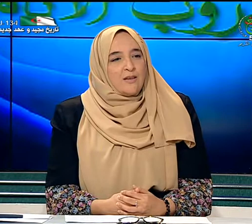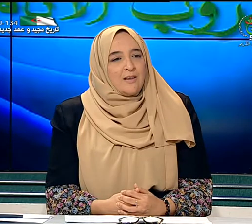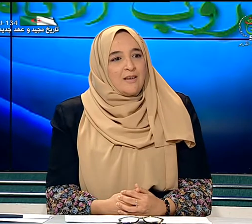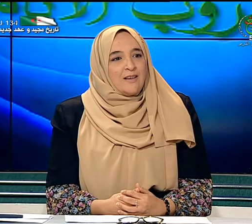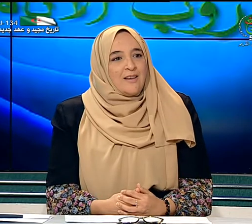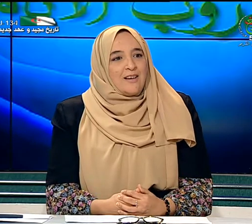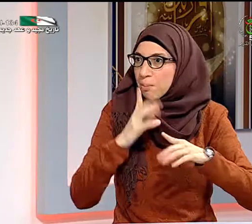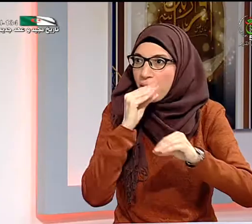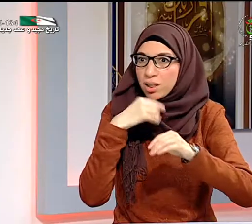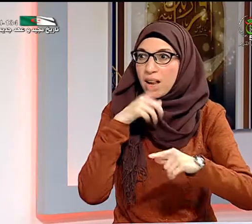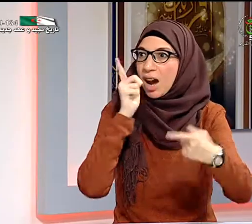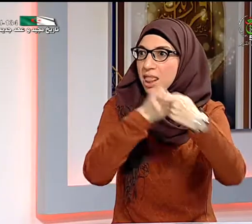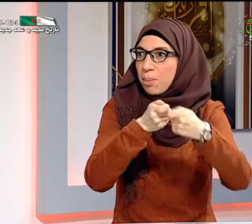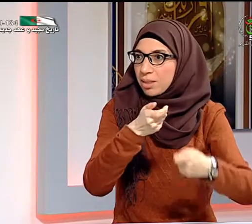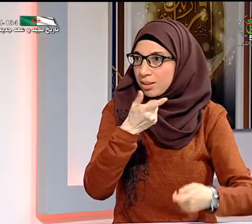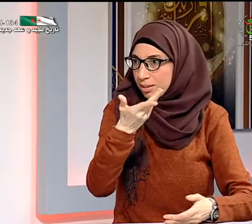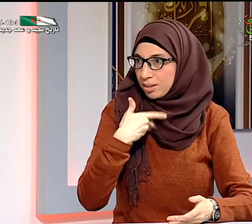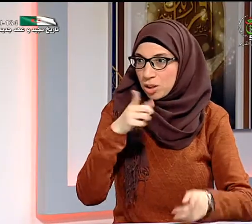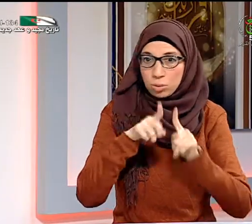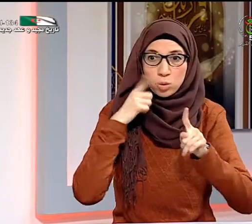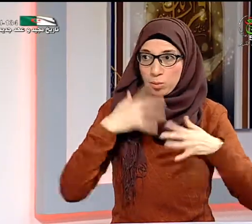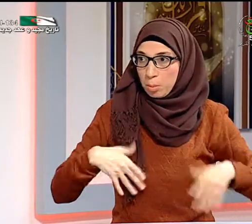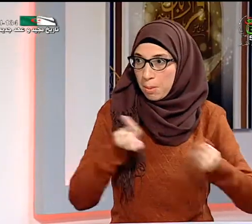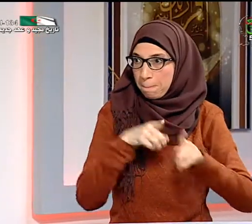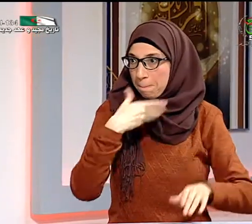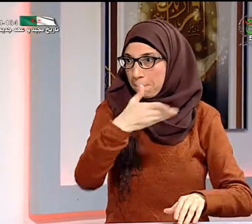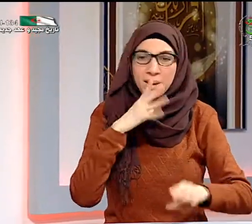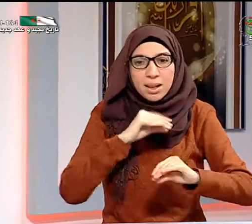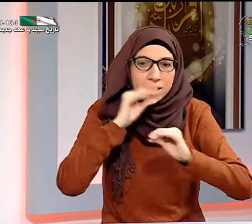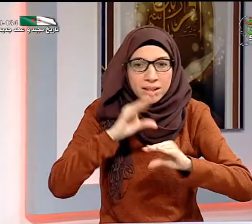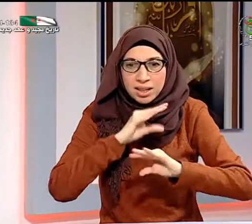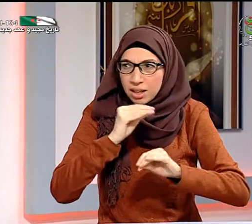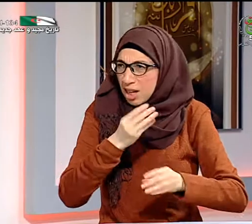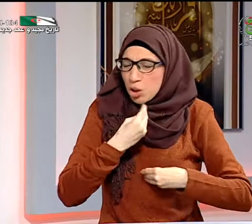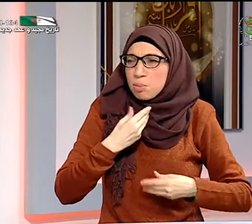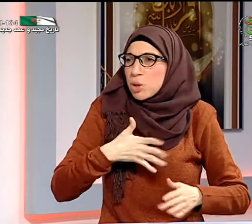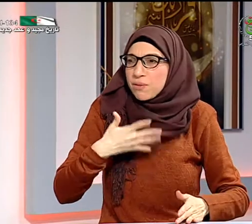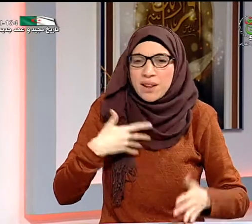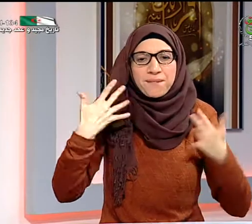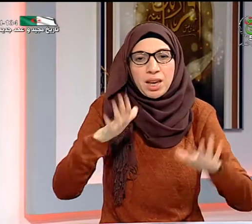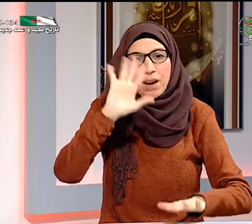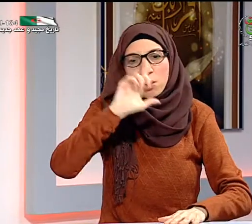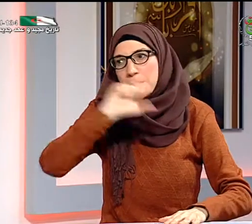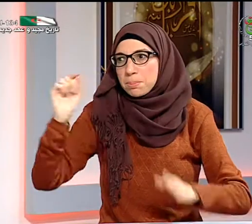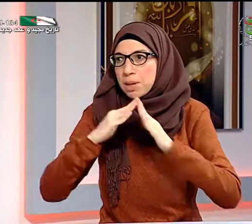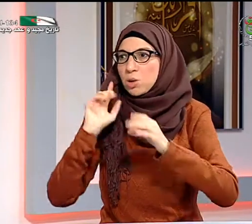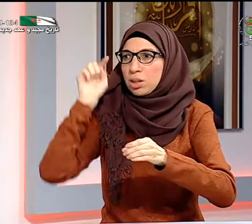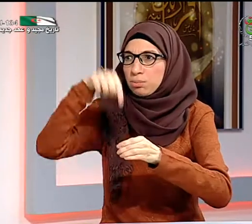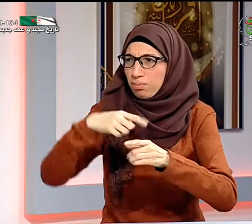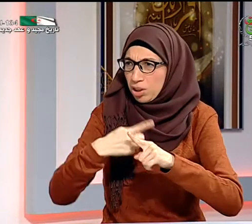عندما ألتقي بالأطفال الصم عندما كنت صغيرة فأنا أفرح لأن نفس الأفكار نفس